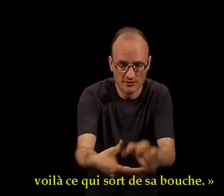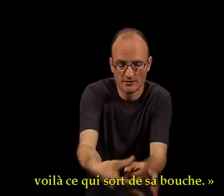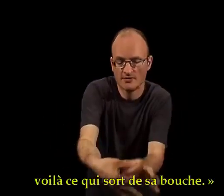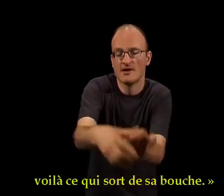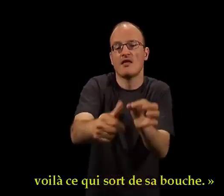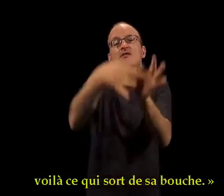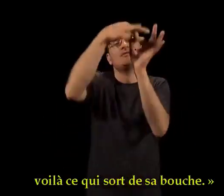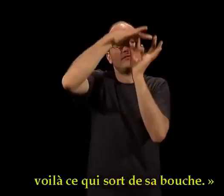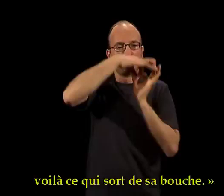sa bouche.